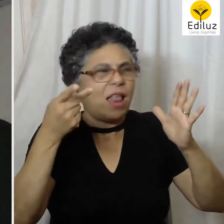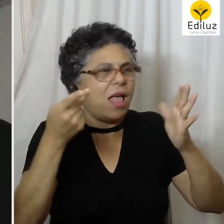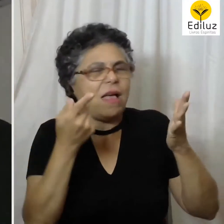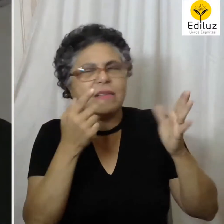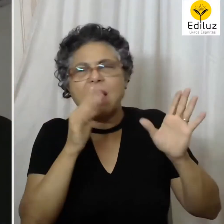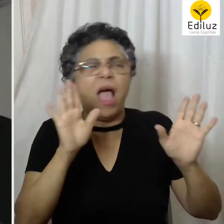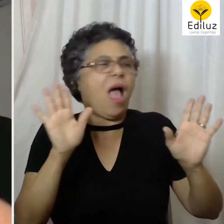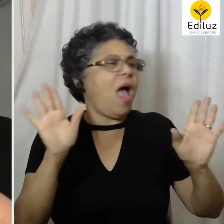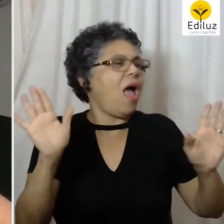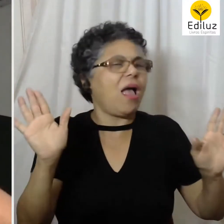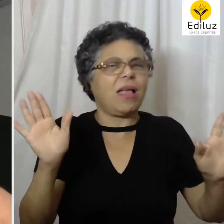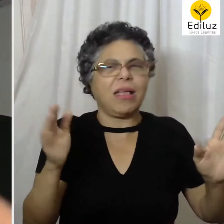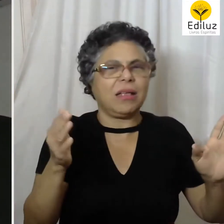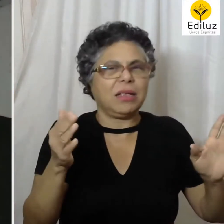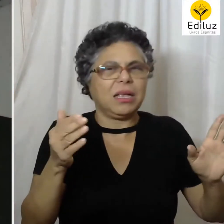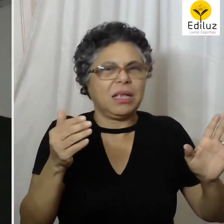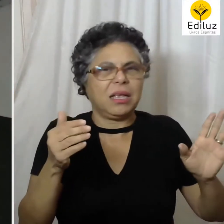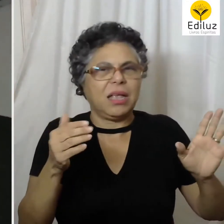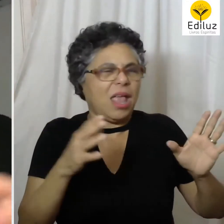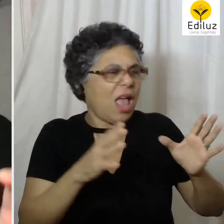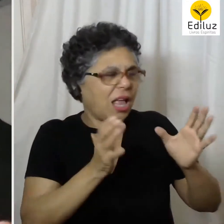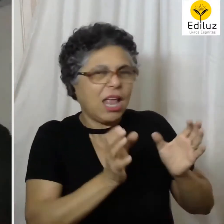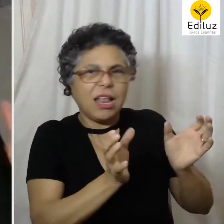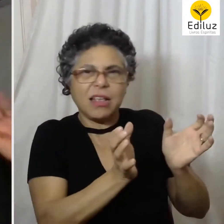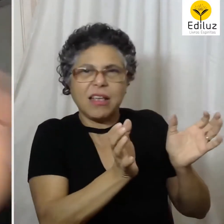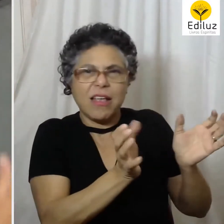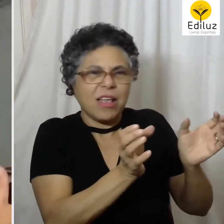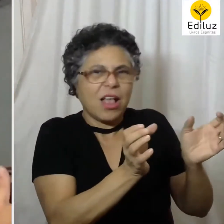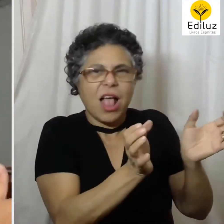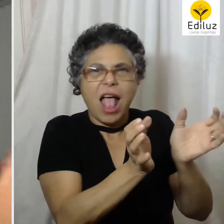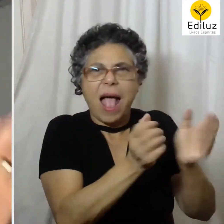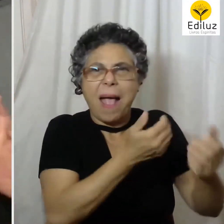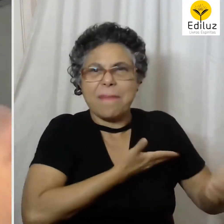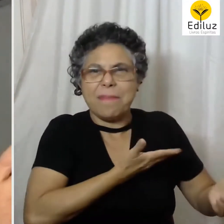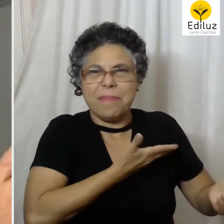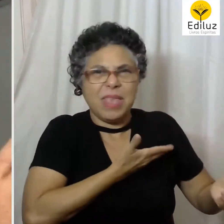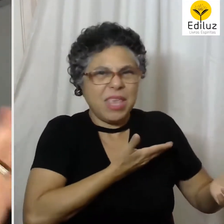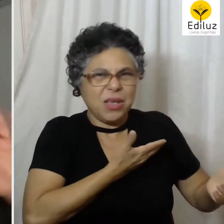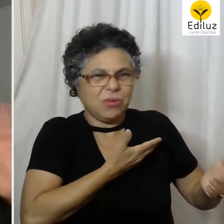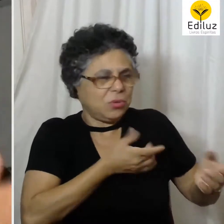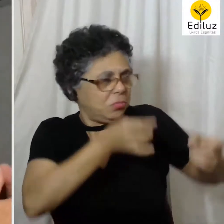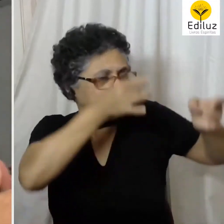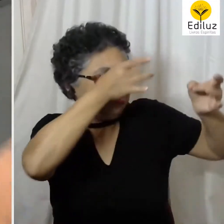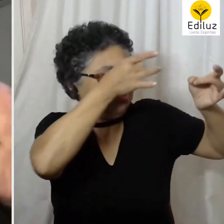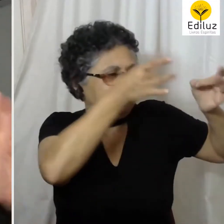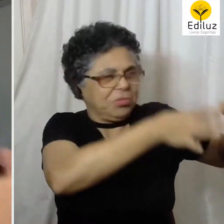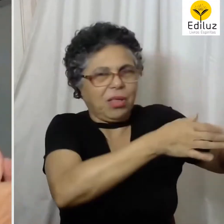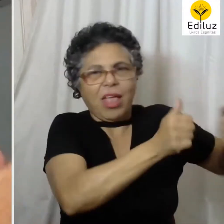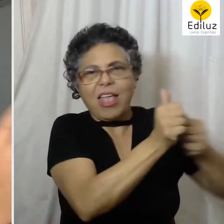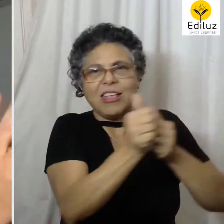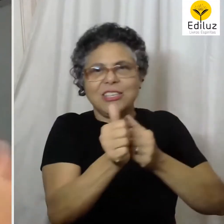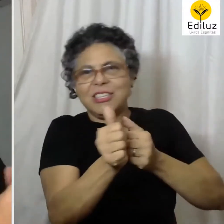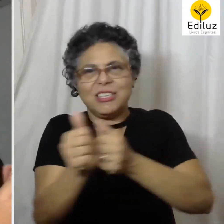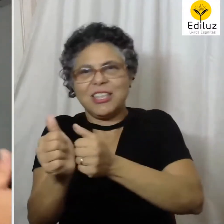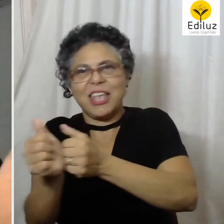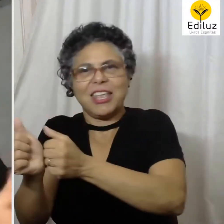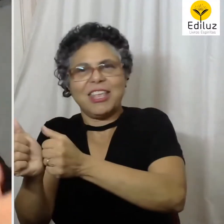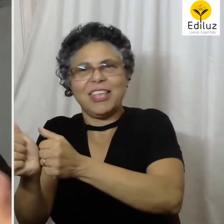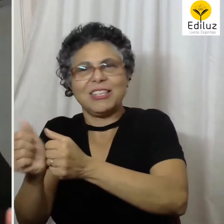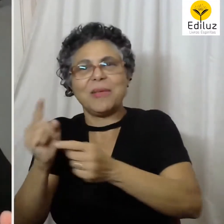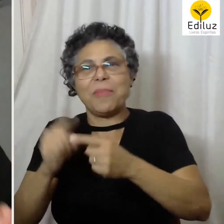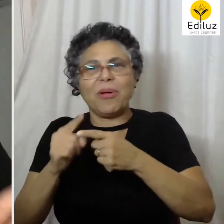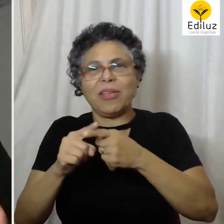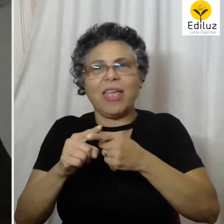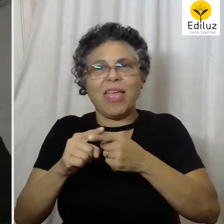àqueles companheiros da Pleiade e voltasse, caminhasse e seguisse os caminhos desejados